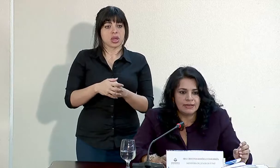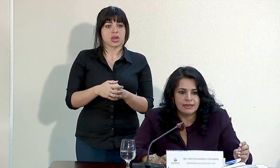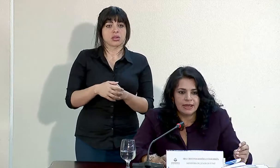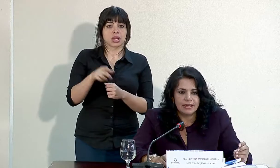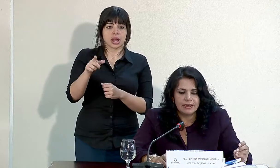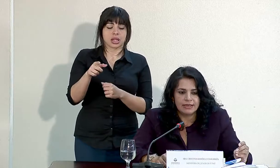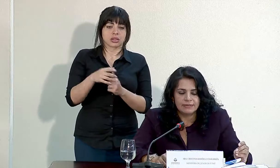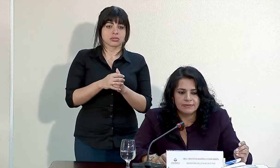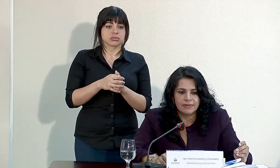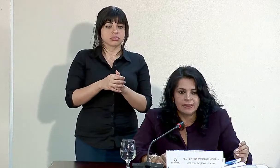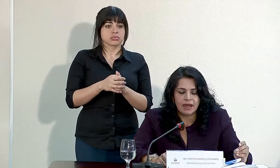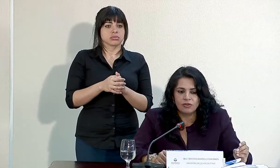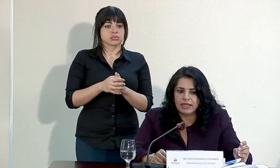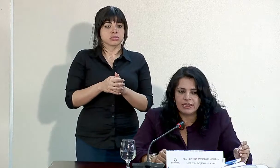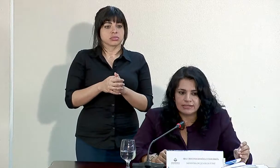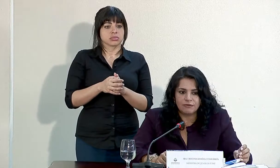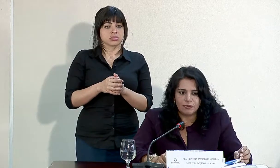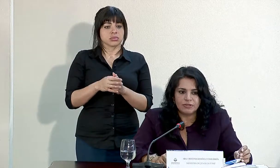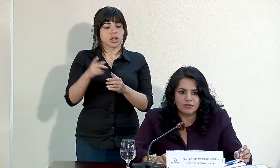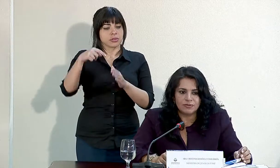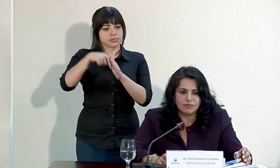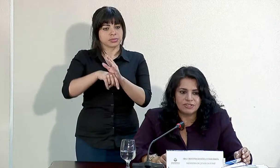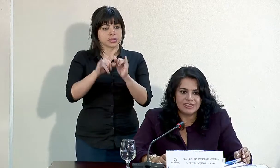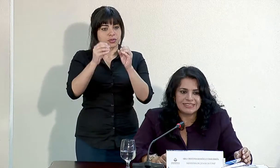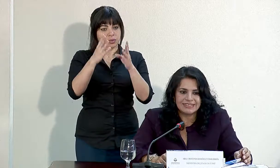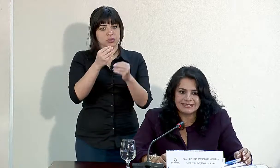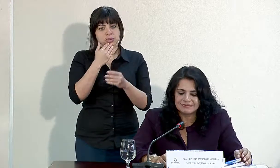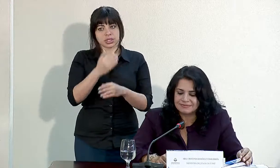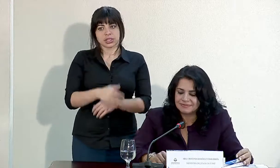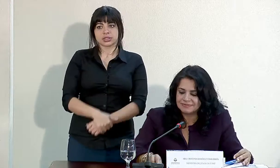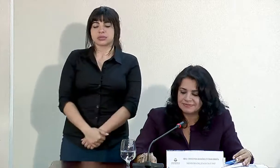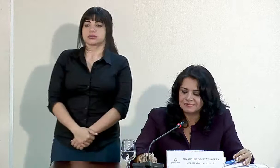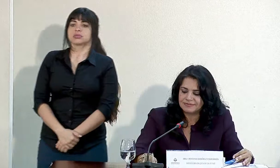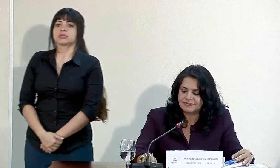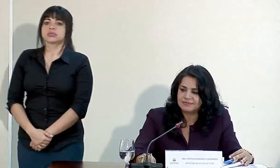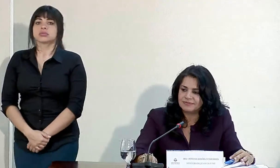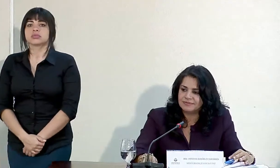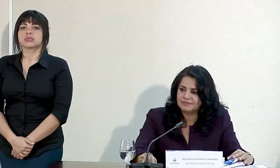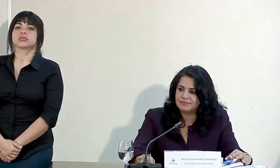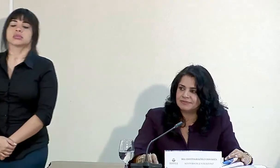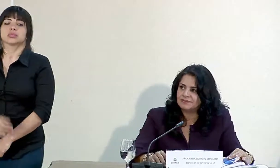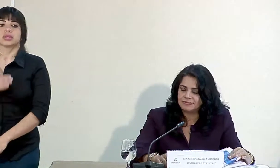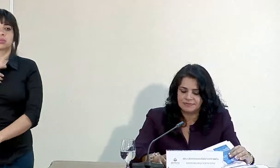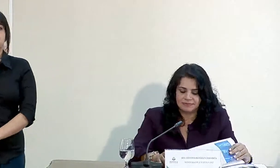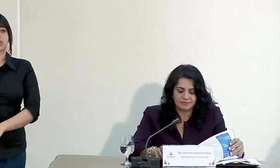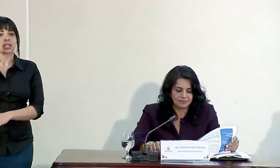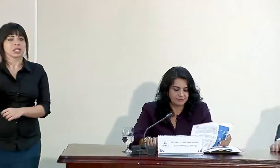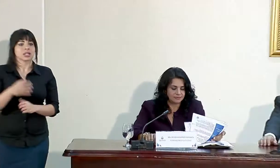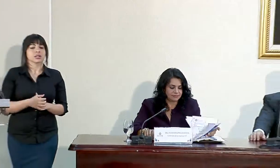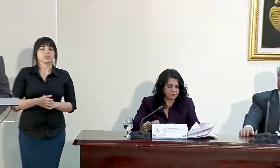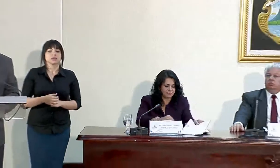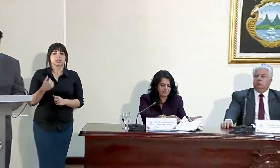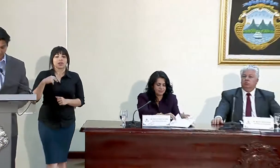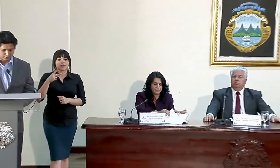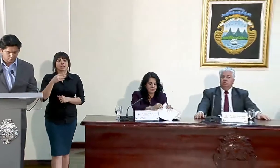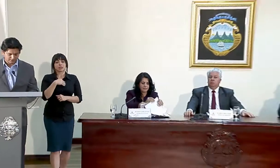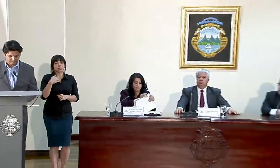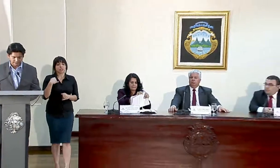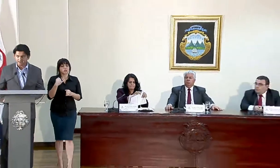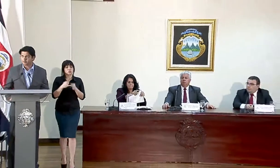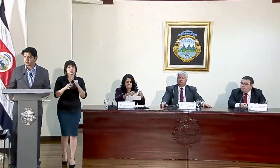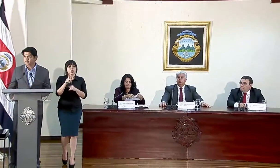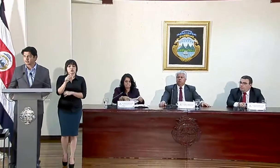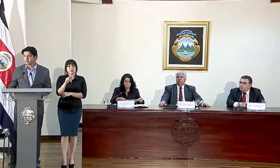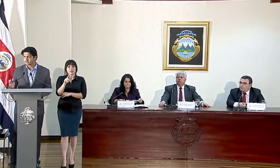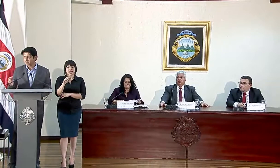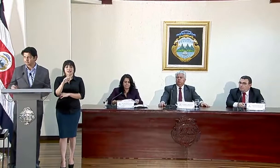él ahondar en esa información. Muchas gracias. Los señores ministros tienen que retirarse. El señor viceministro, una última consulta.